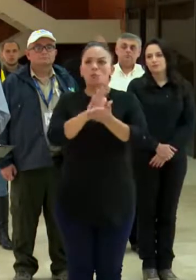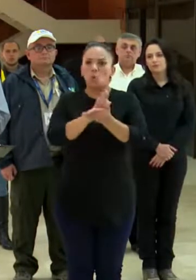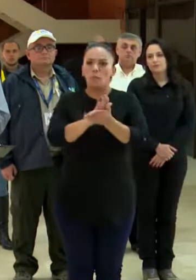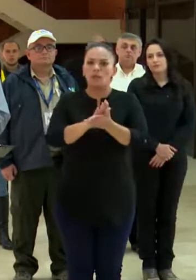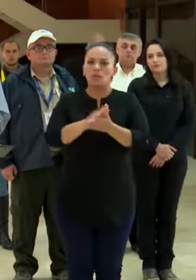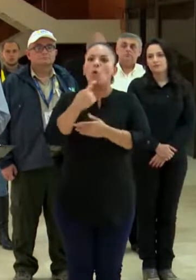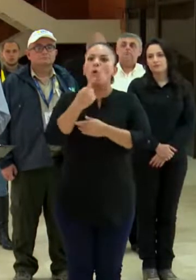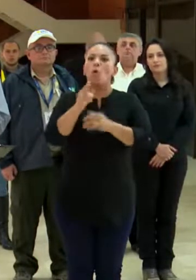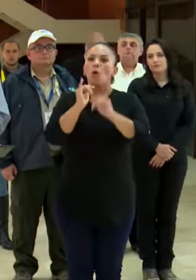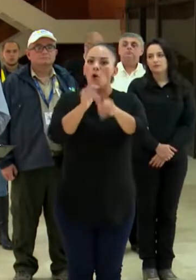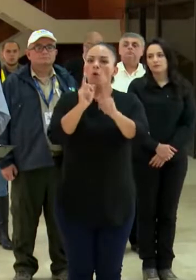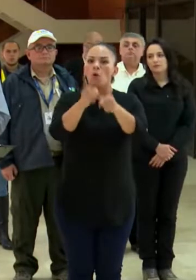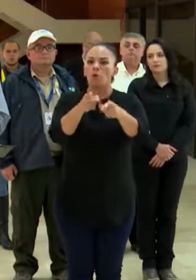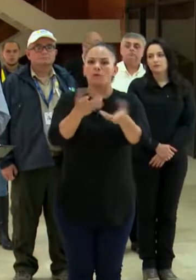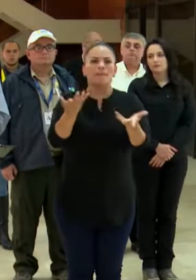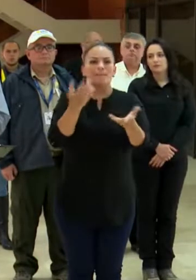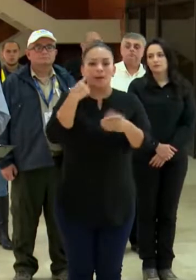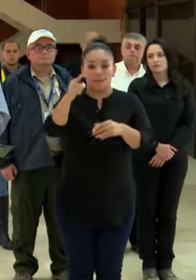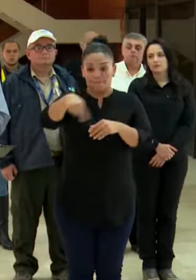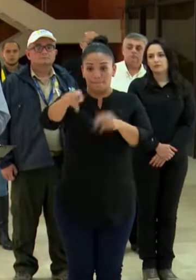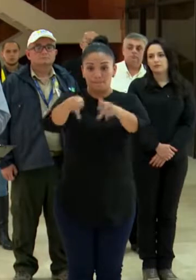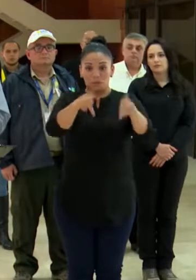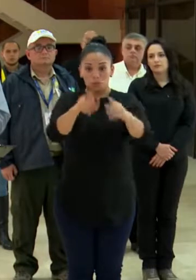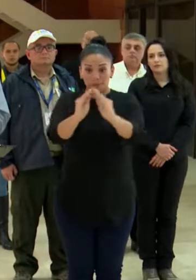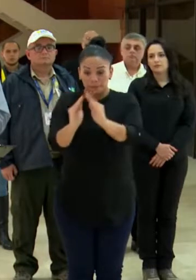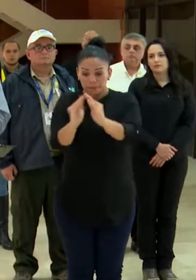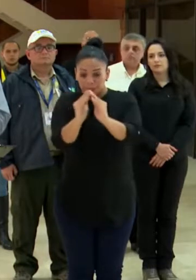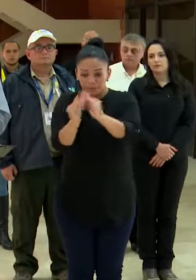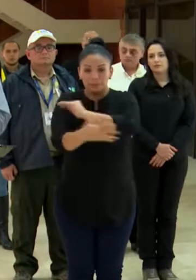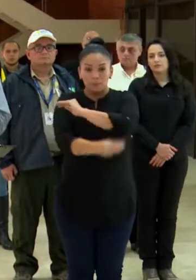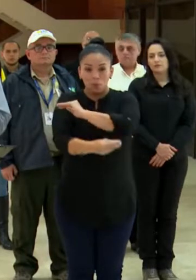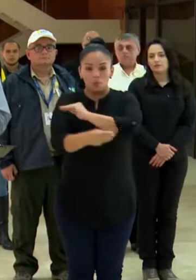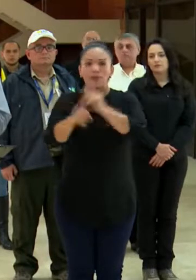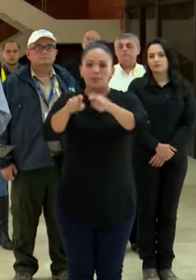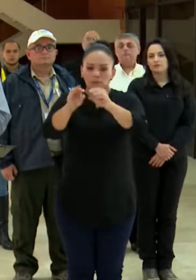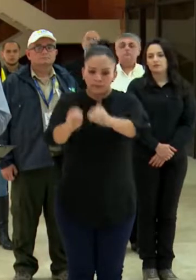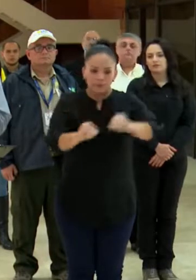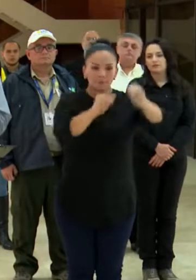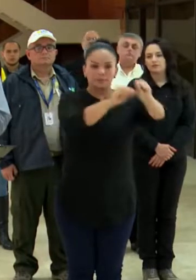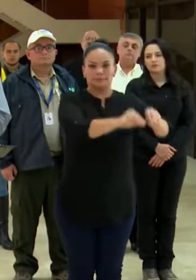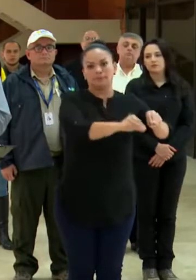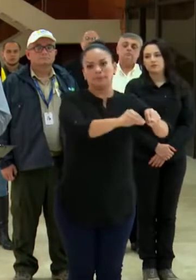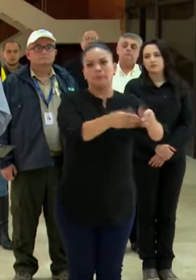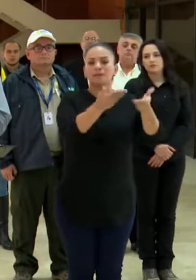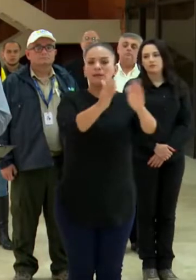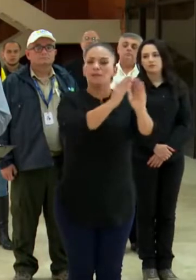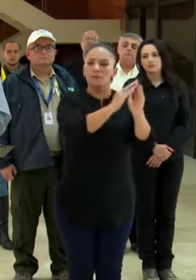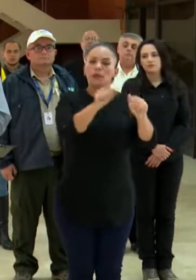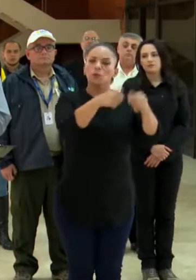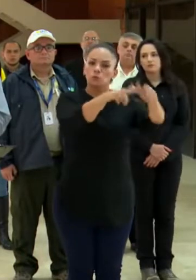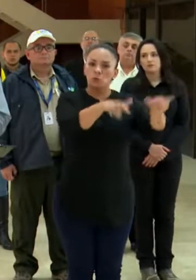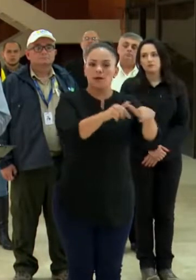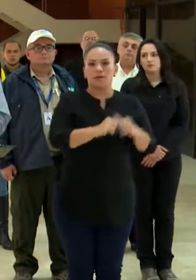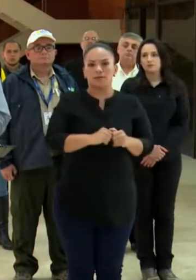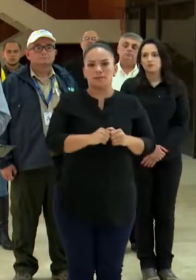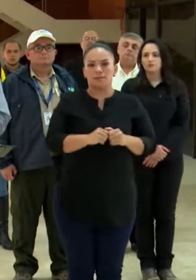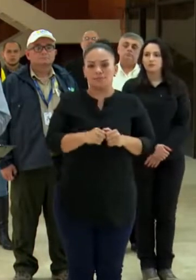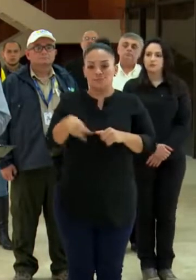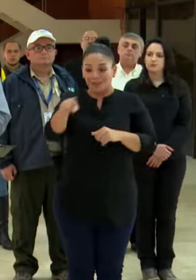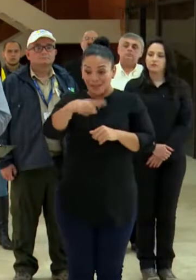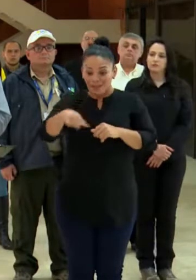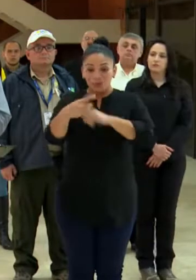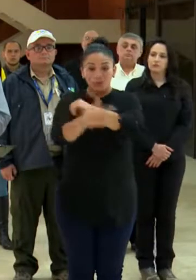para relocalizar esas personas, para darles vivienda en otras partes y demoler esos